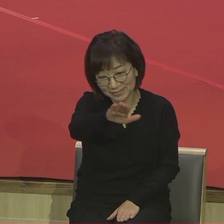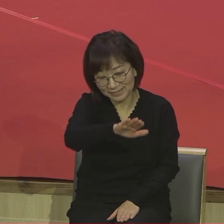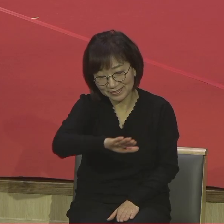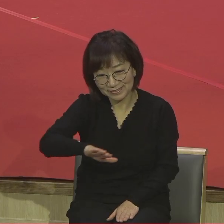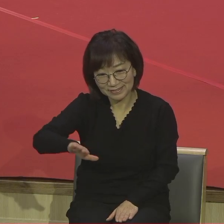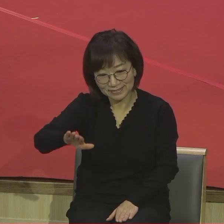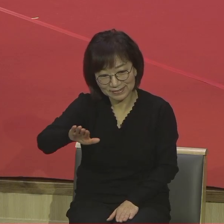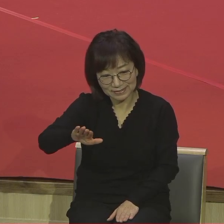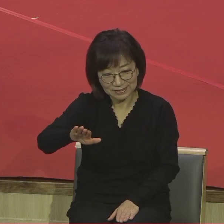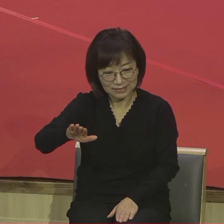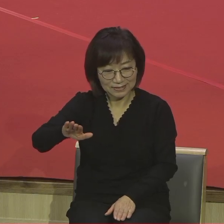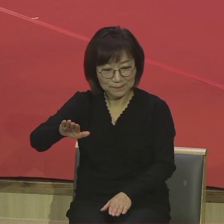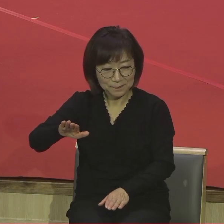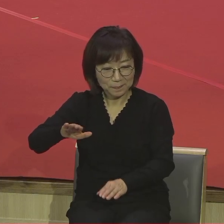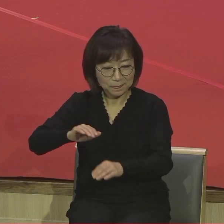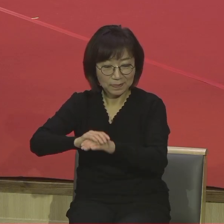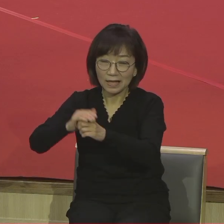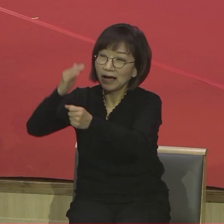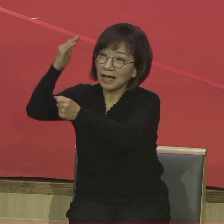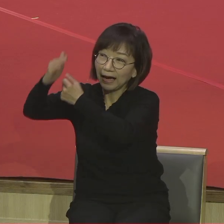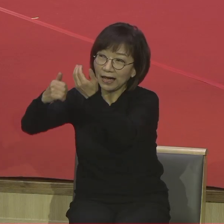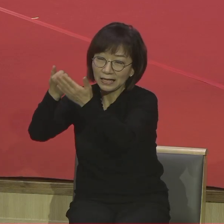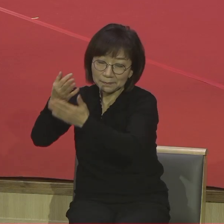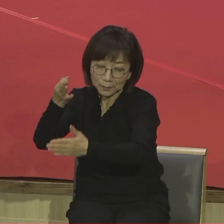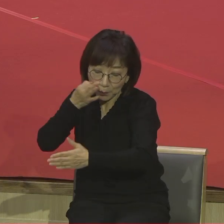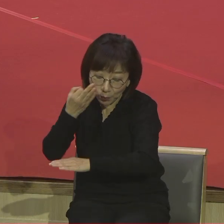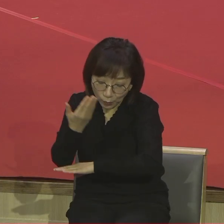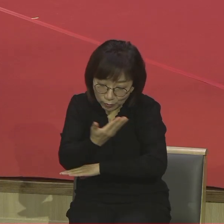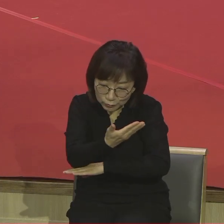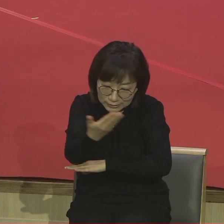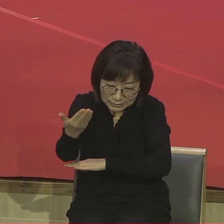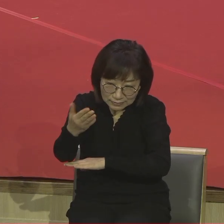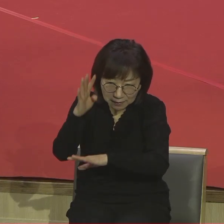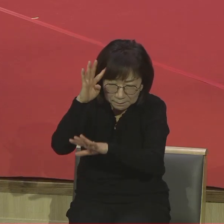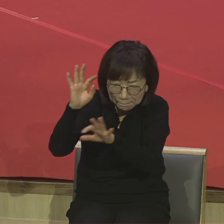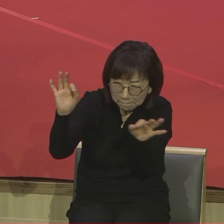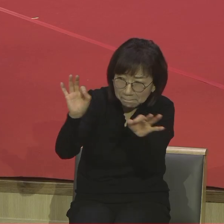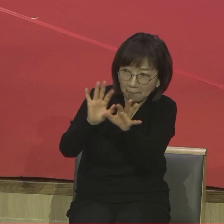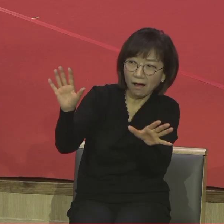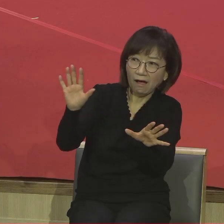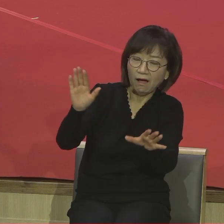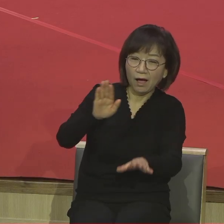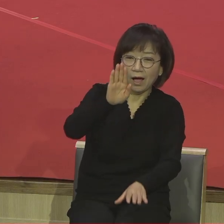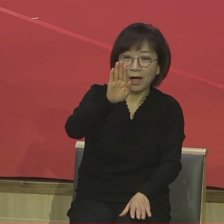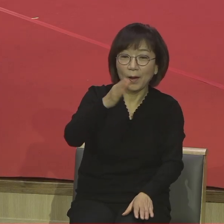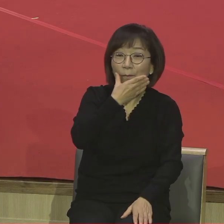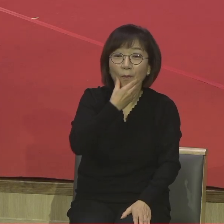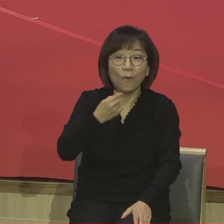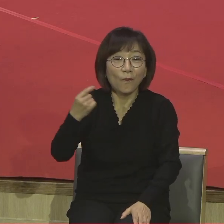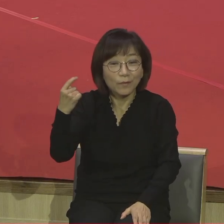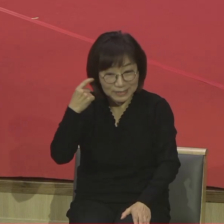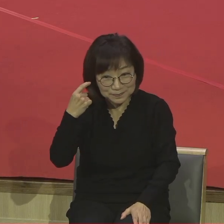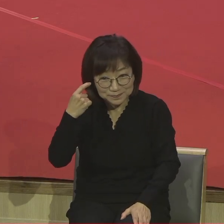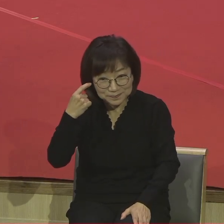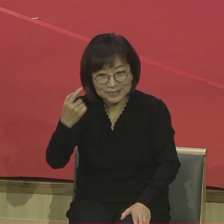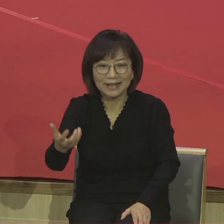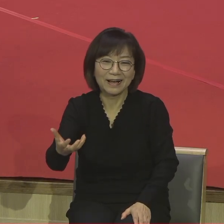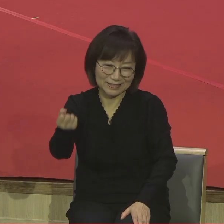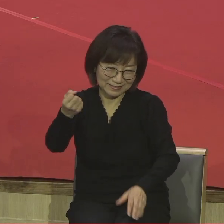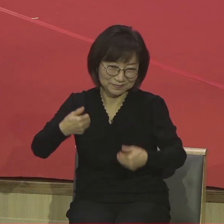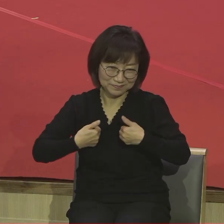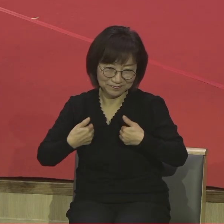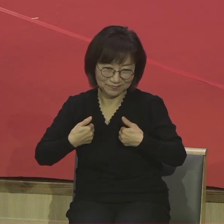하나님께서 보여주시는 이 반전의 이 복음 이걸 따라서 이벤트로 가득 찬 세상